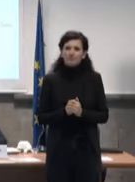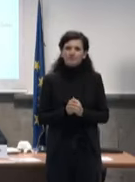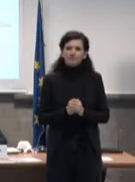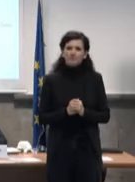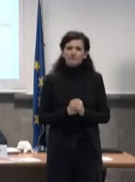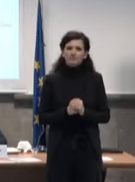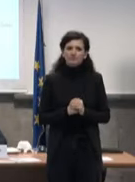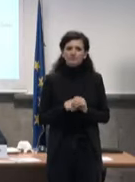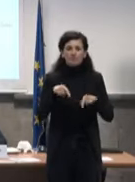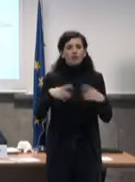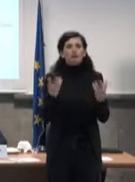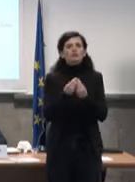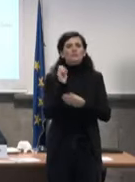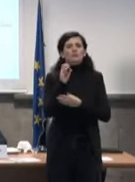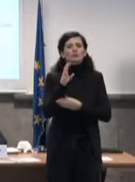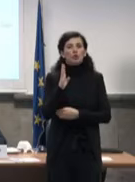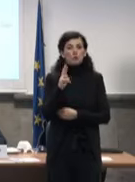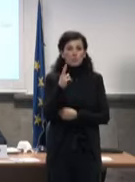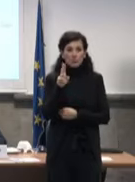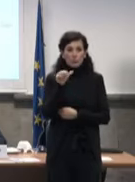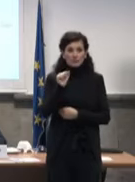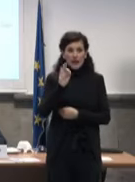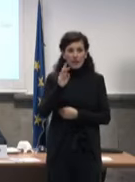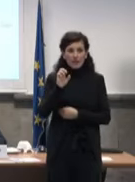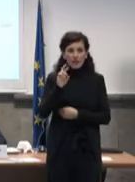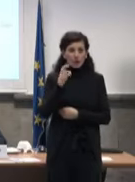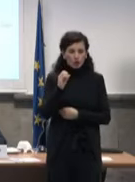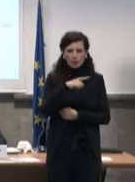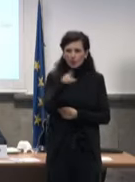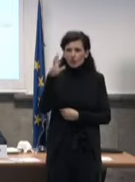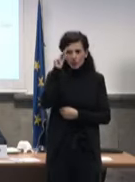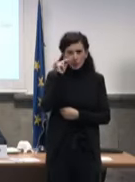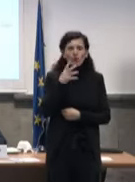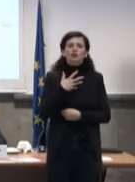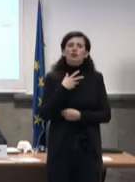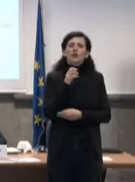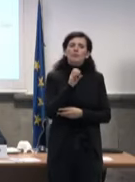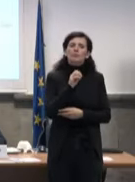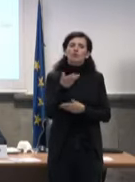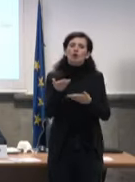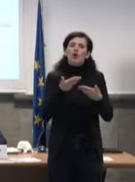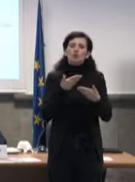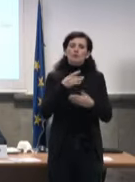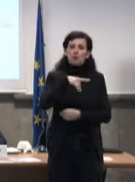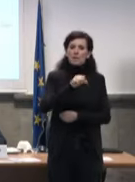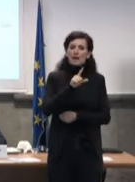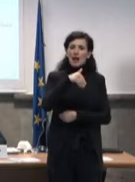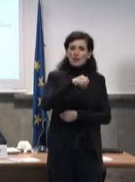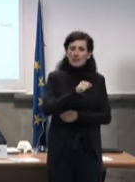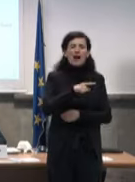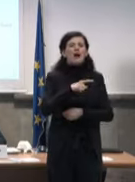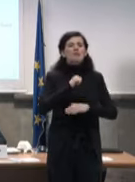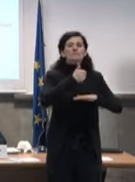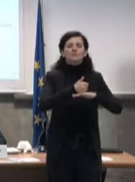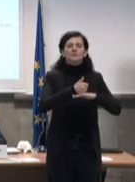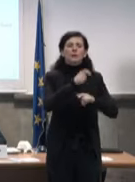qui con il professor brusaferro che conoscete ma abbiamo un ospite che il professor palma che il garante per le persone private del